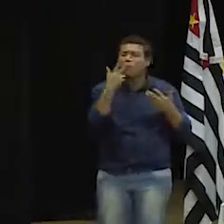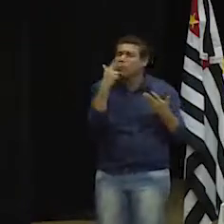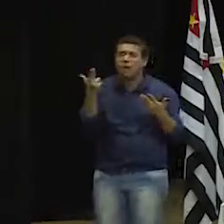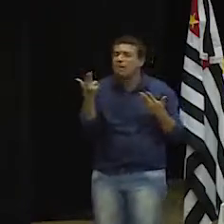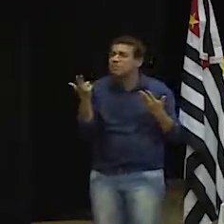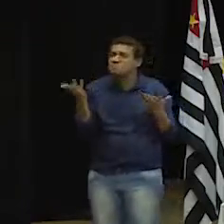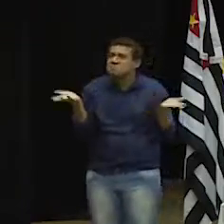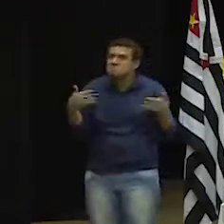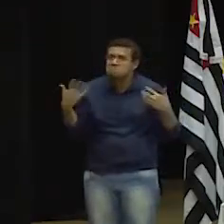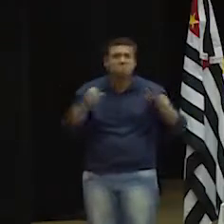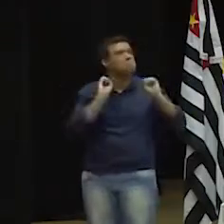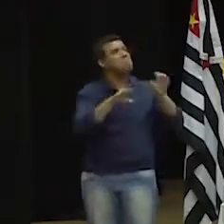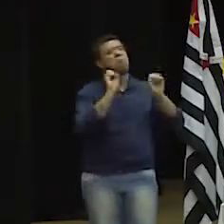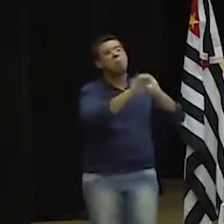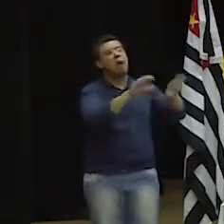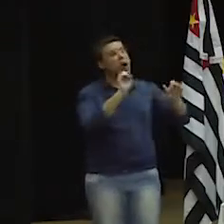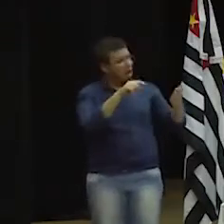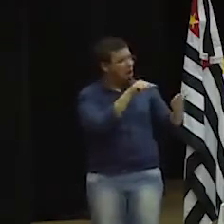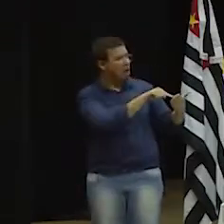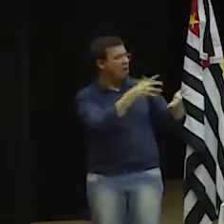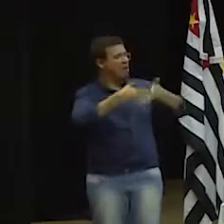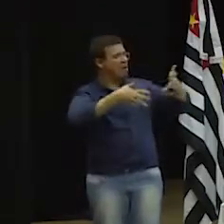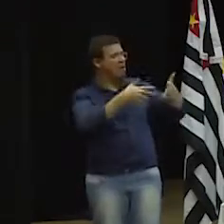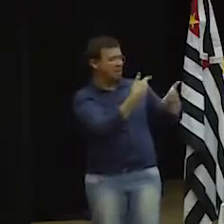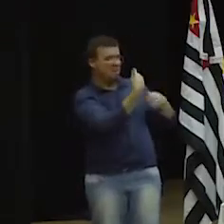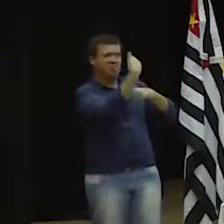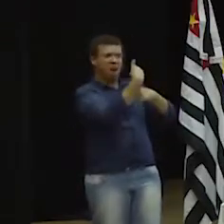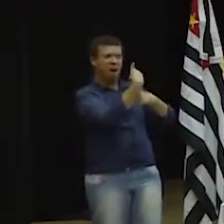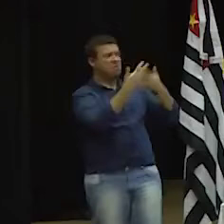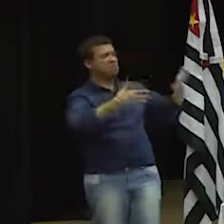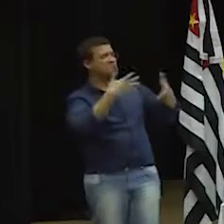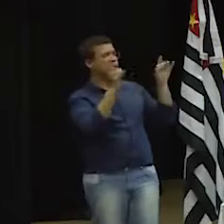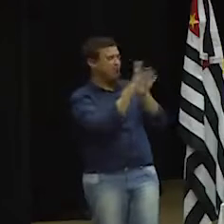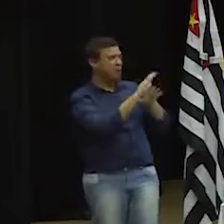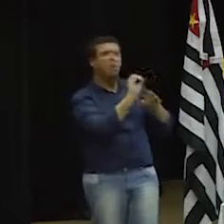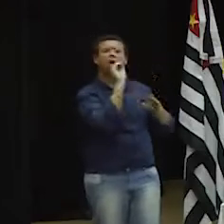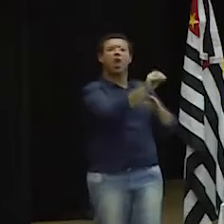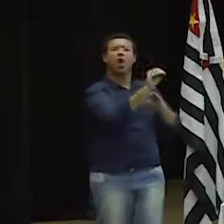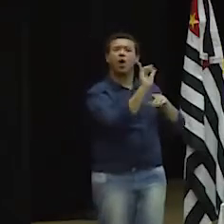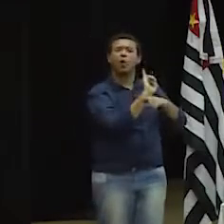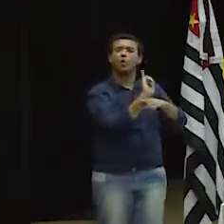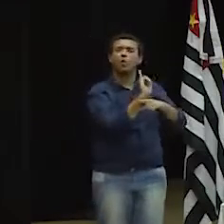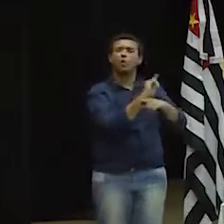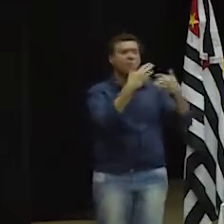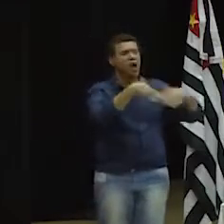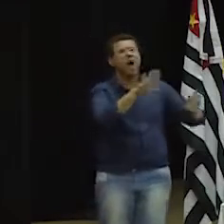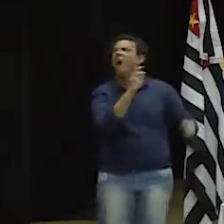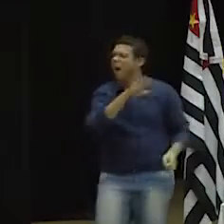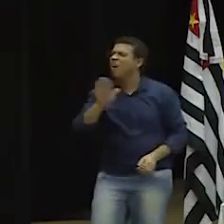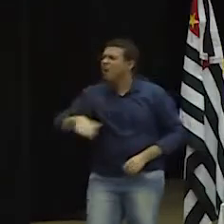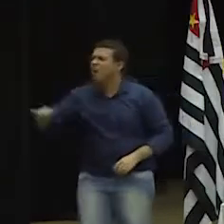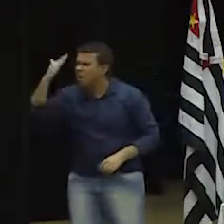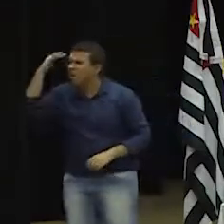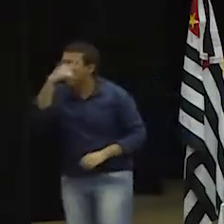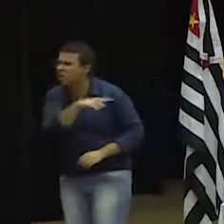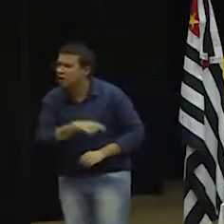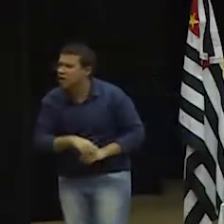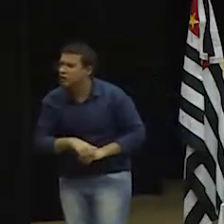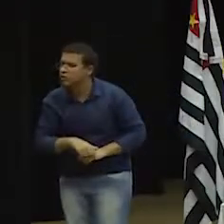muitas publicações em língua de sinais, as pessoas se filmam, jogam os vídeos no YouTube, e eu gostaria